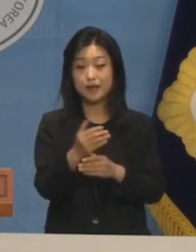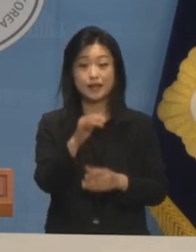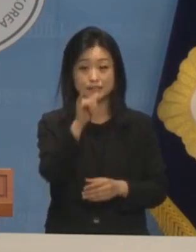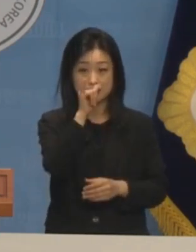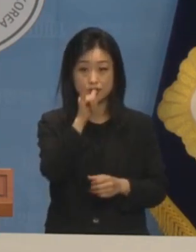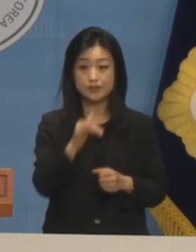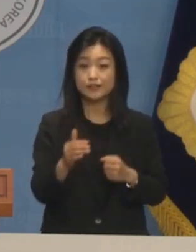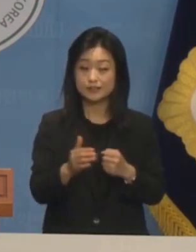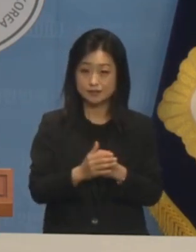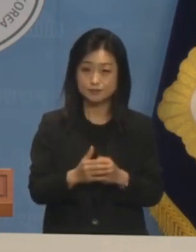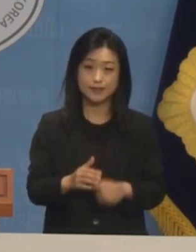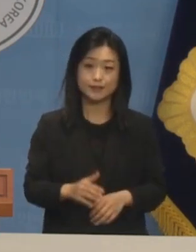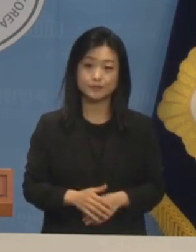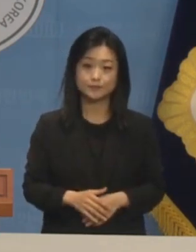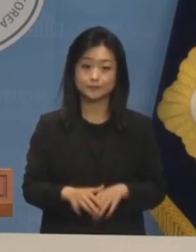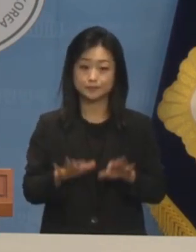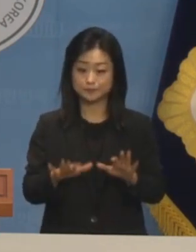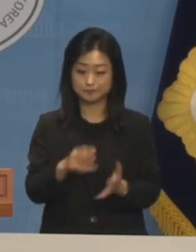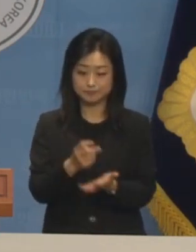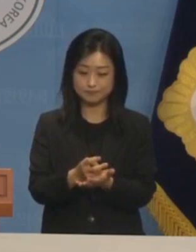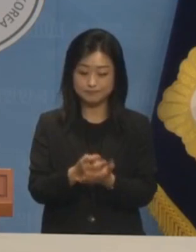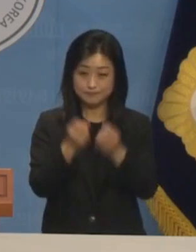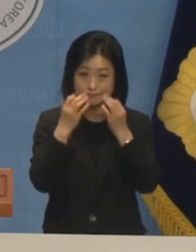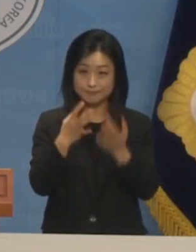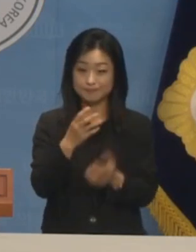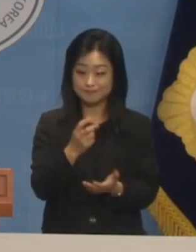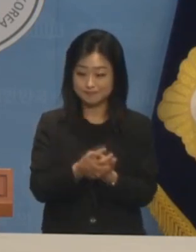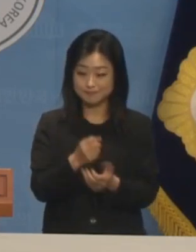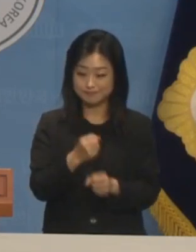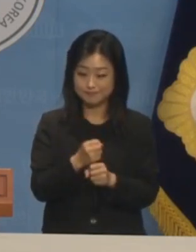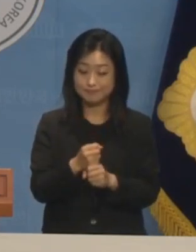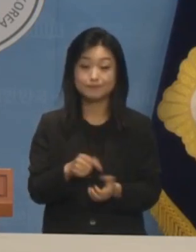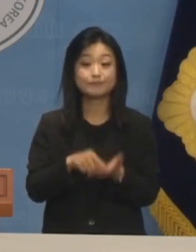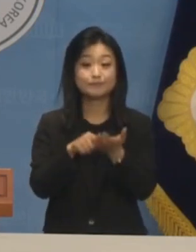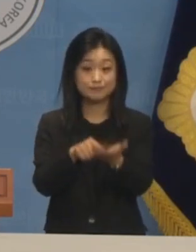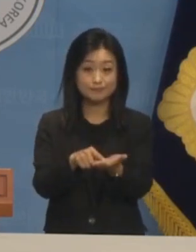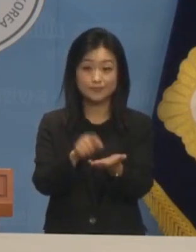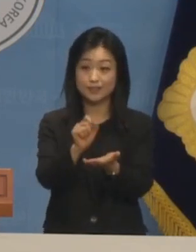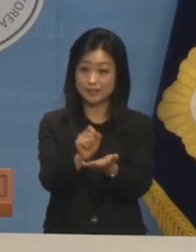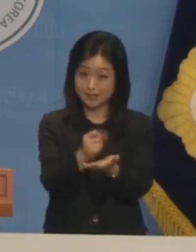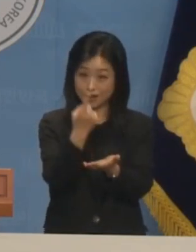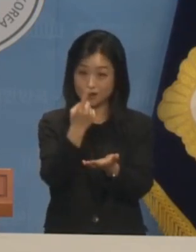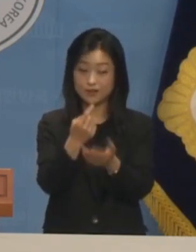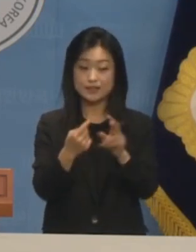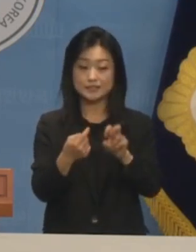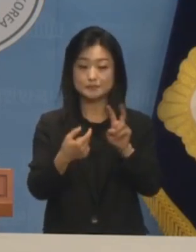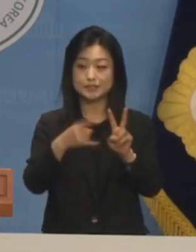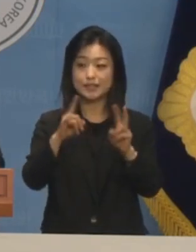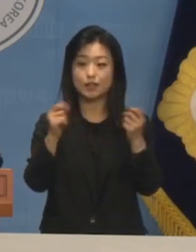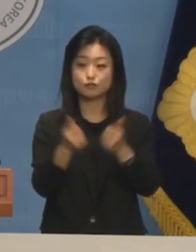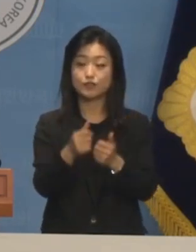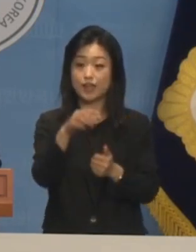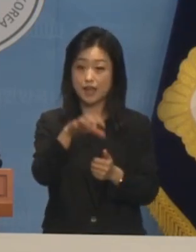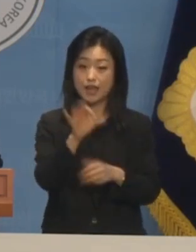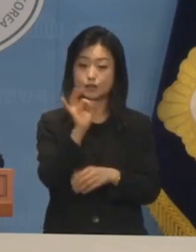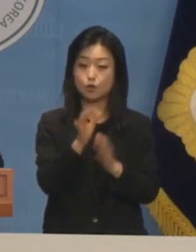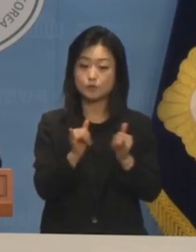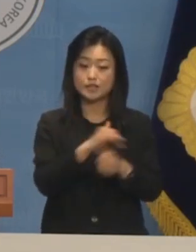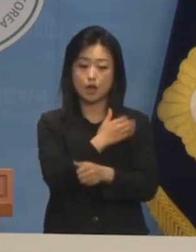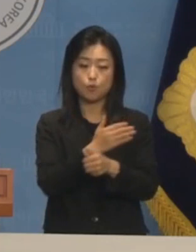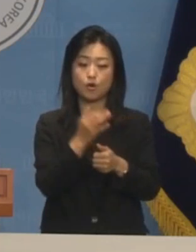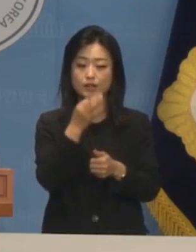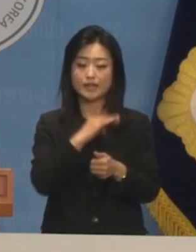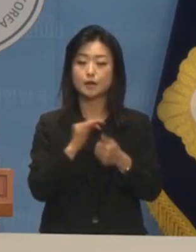있습니다. 이에 오늘 입법이 신호탄이 되어서 22대에는 소비자 권익 보호를